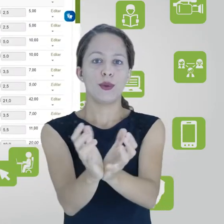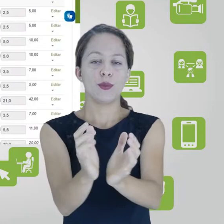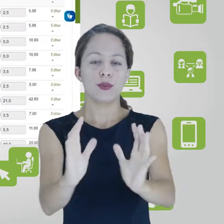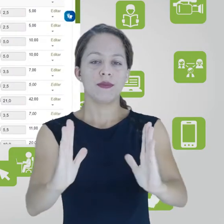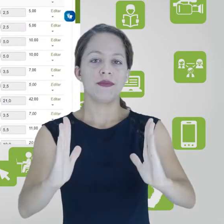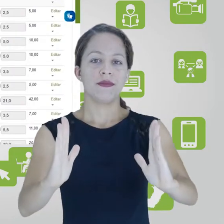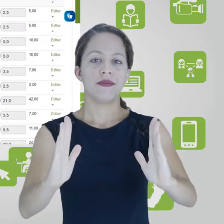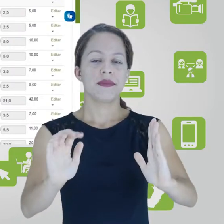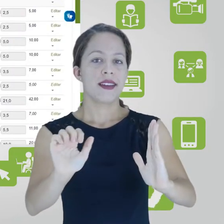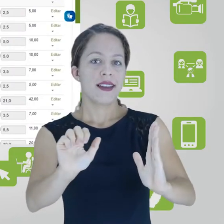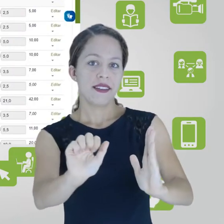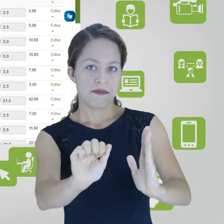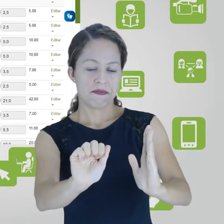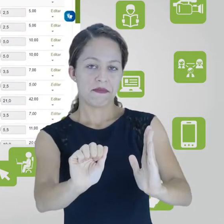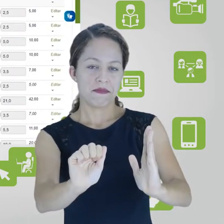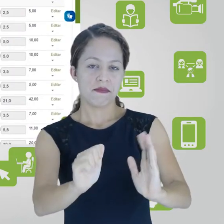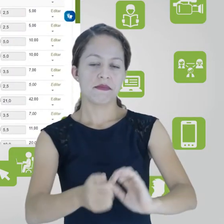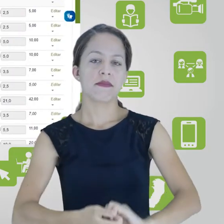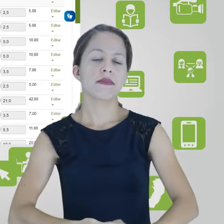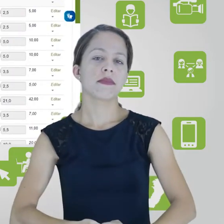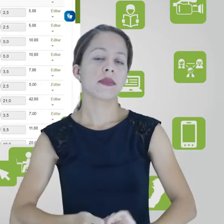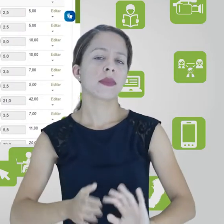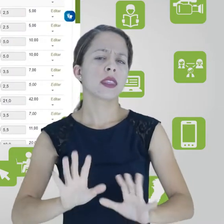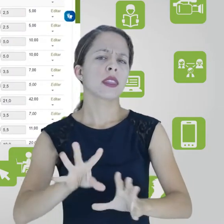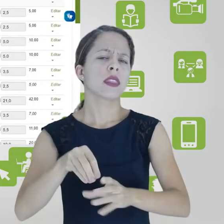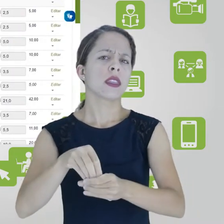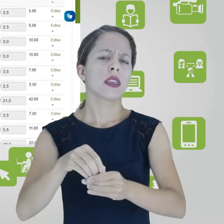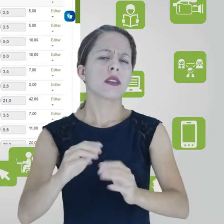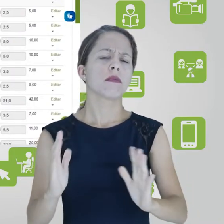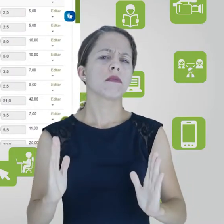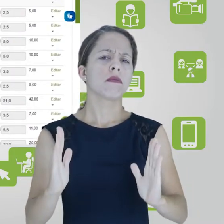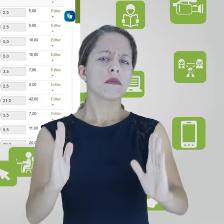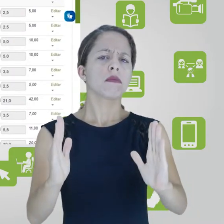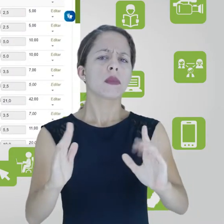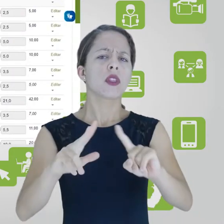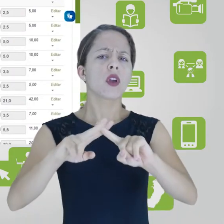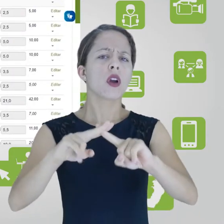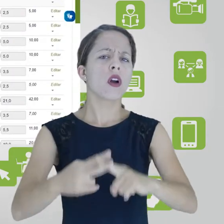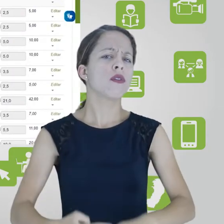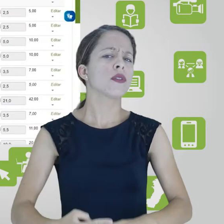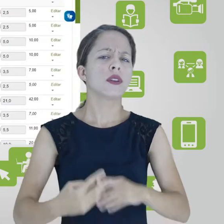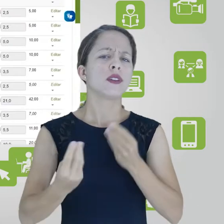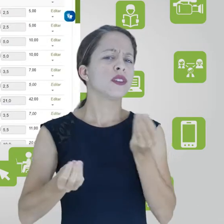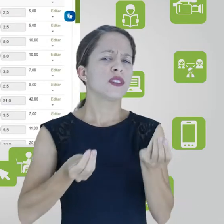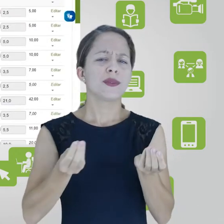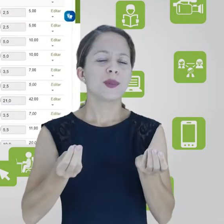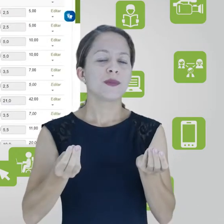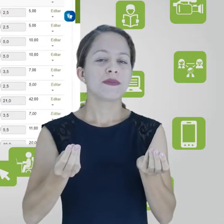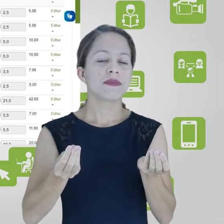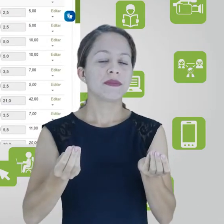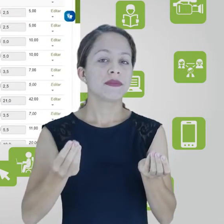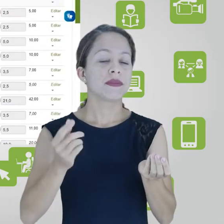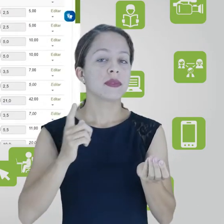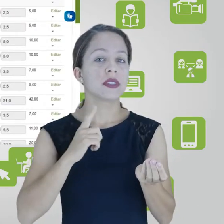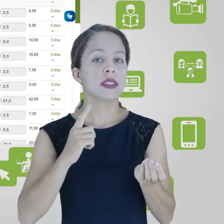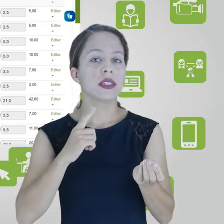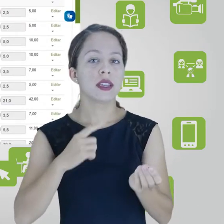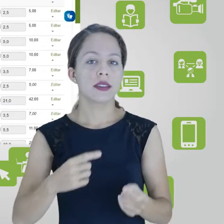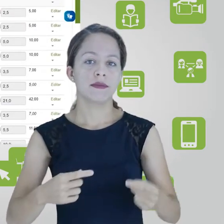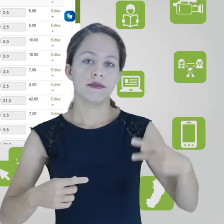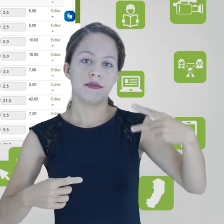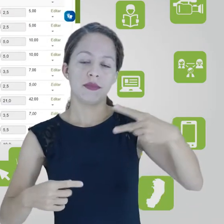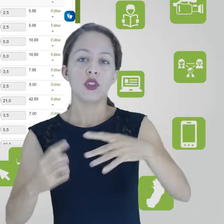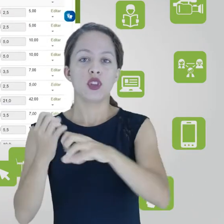da categoria etapa A. Só que a configuração da etapa A vai